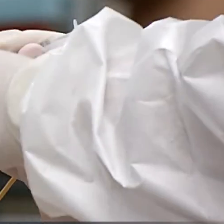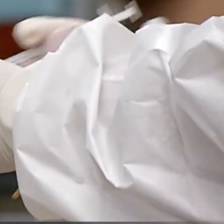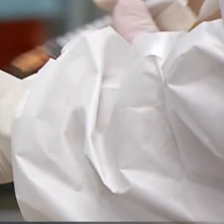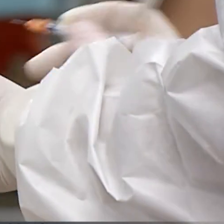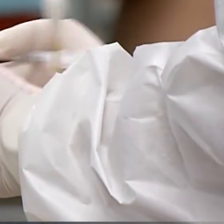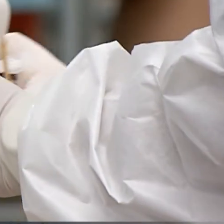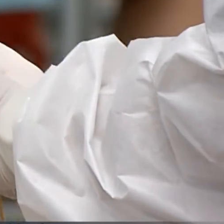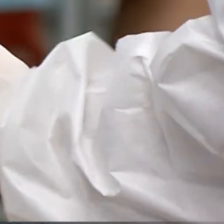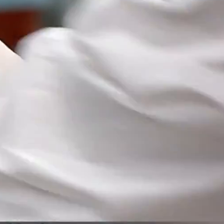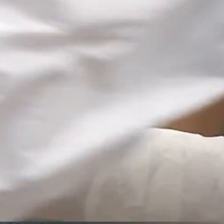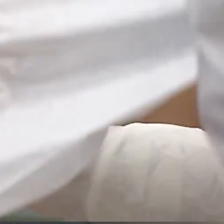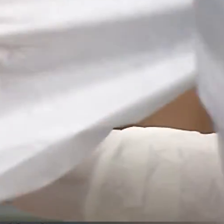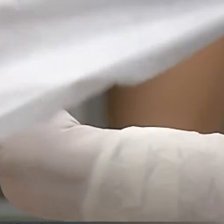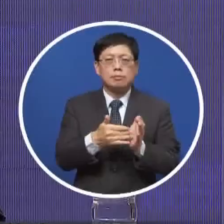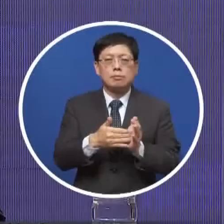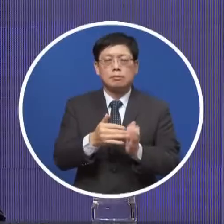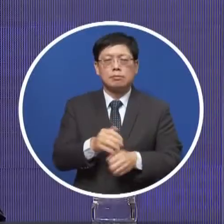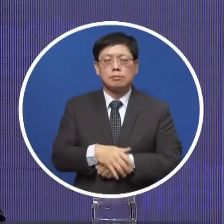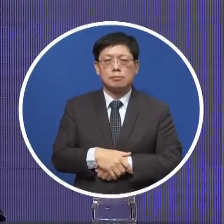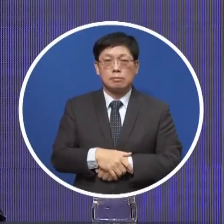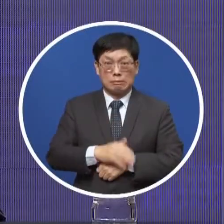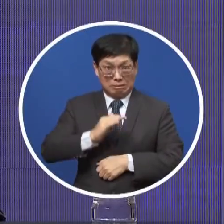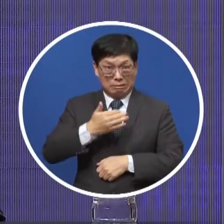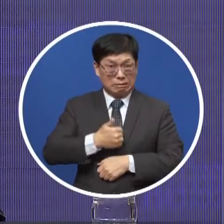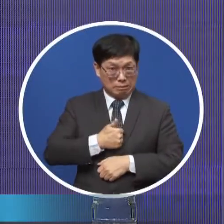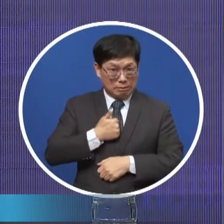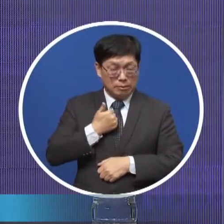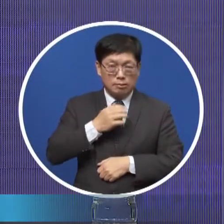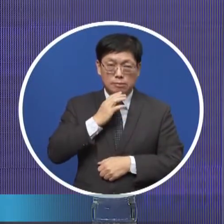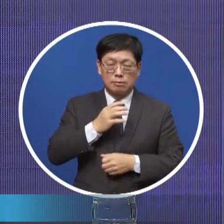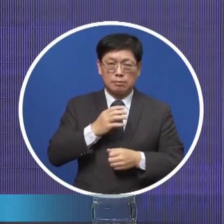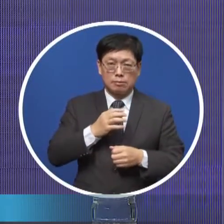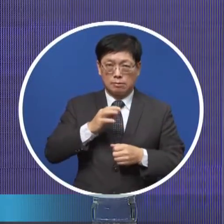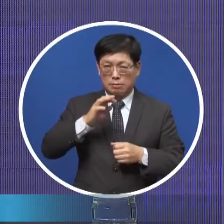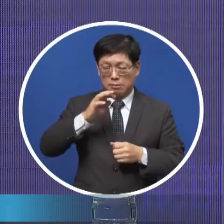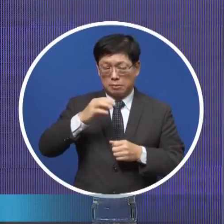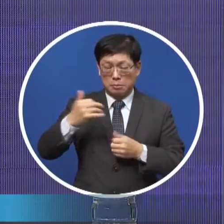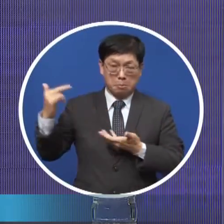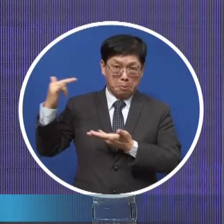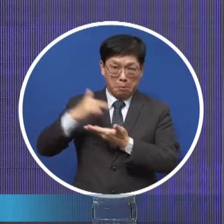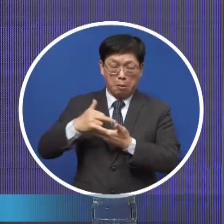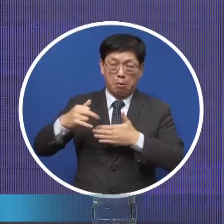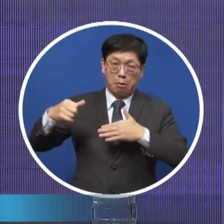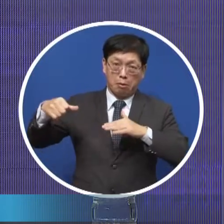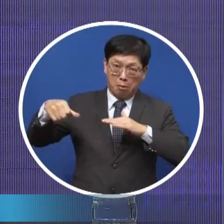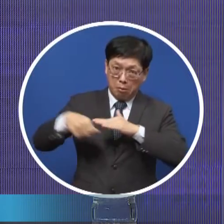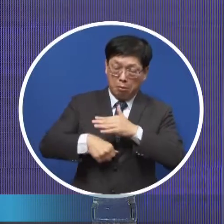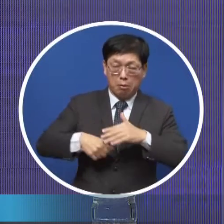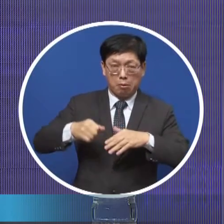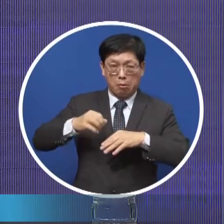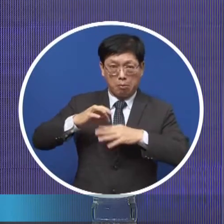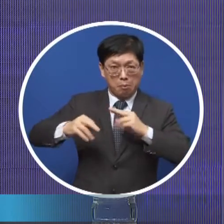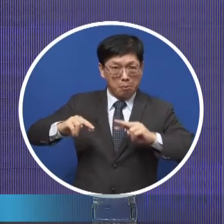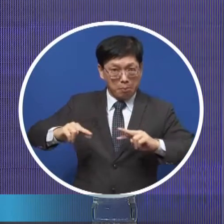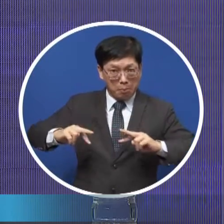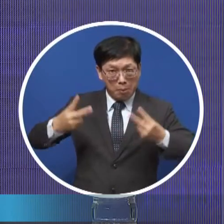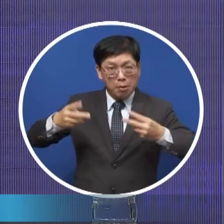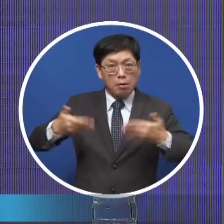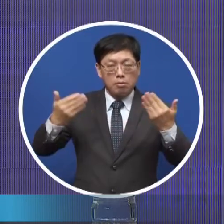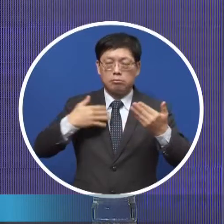超过30%才会考虑。 要达到这个边境管制的调整，可能这个第二剂的覆盖率